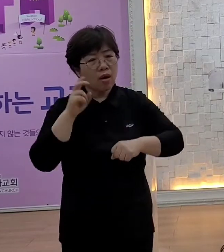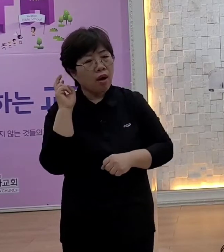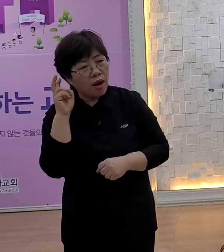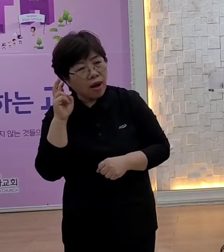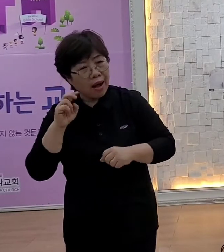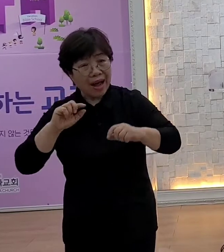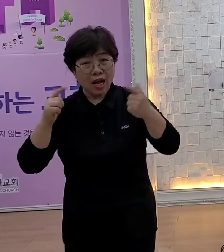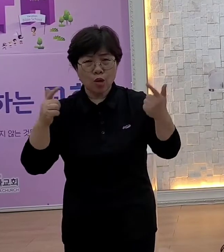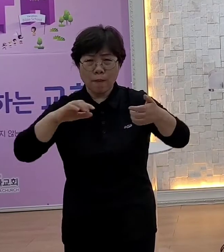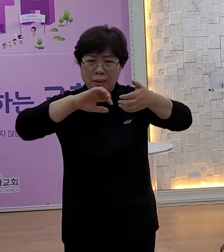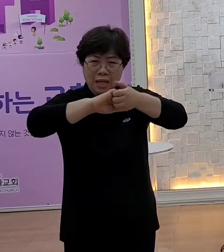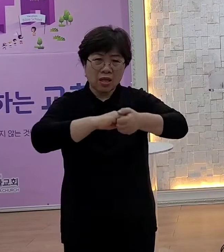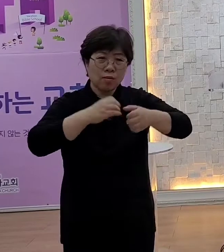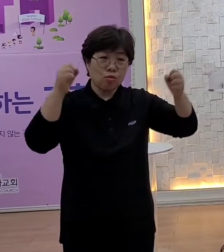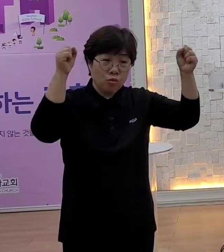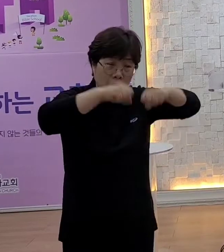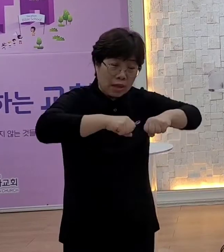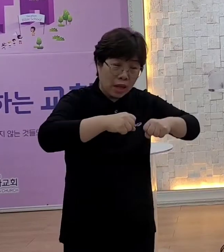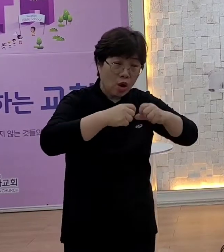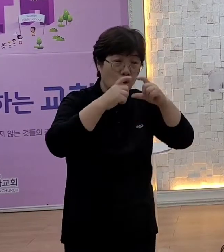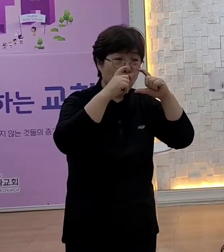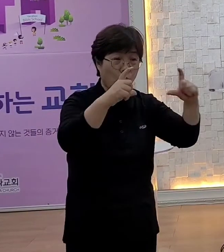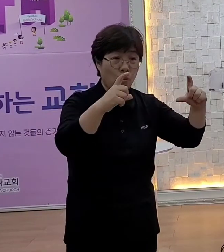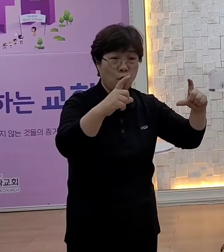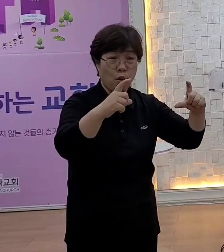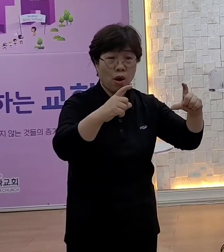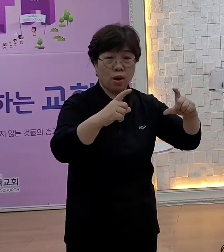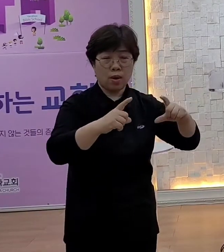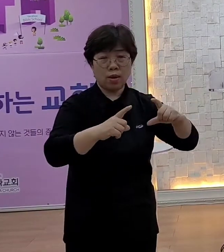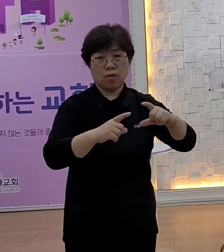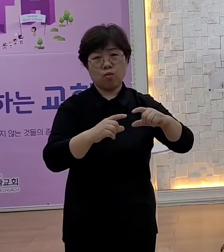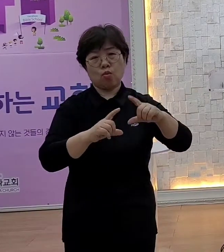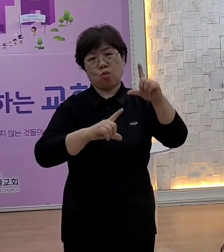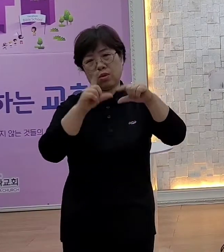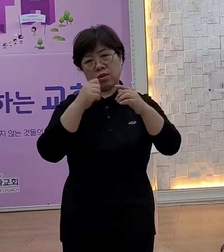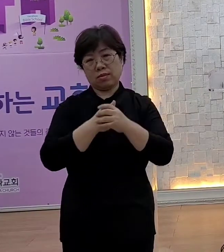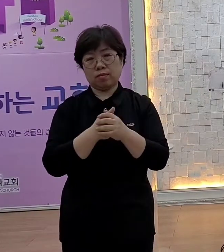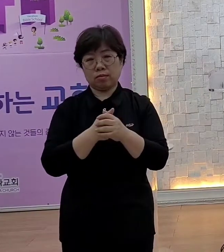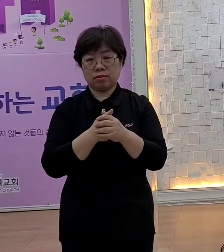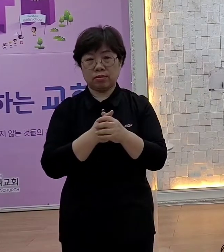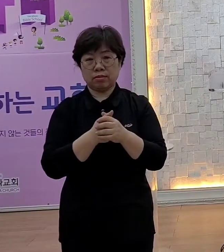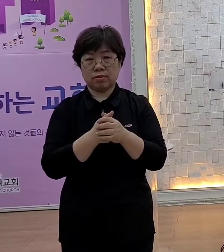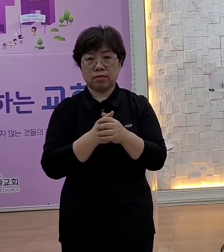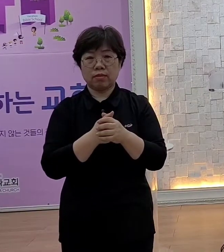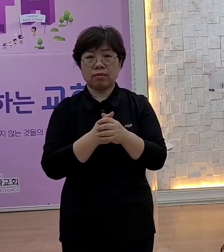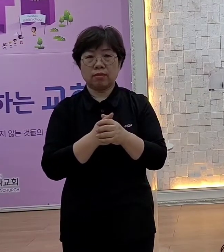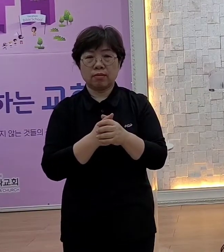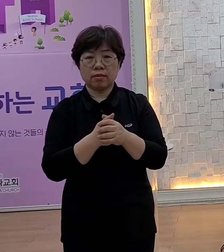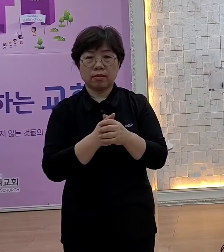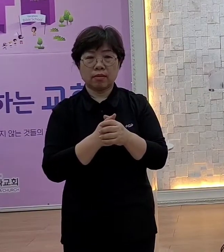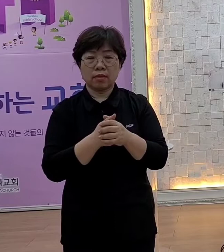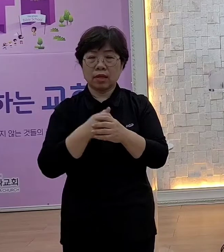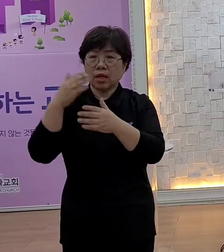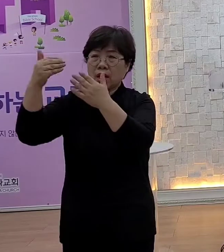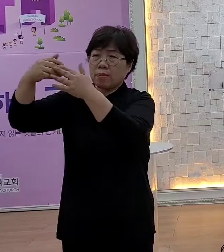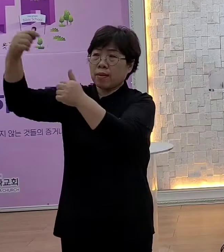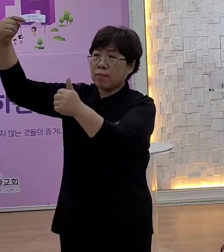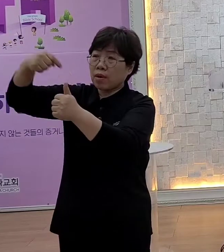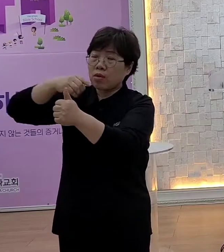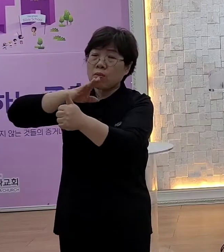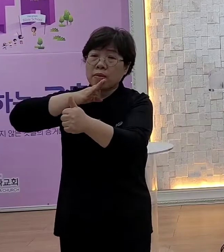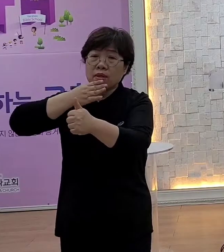아니라 반드시 무너진다 라고 이렇게 선포했잖아요. 이것이 설교이기도 했지만 하나님의 명령이기도